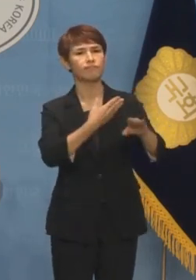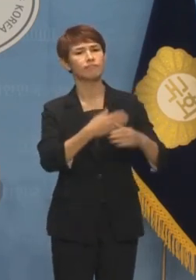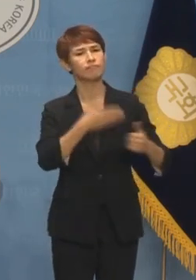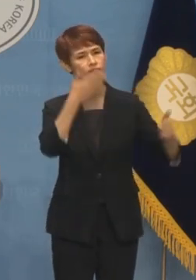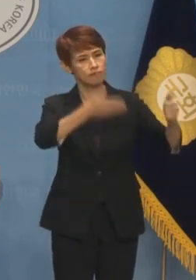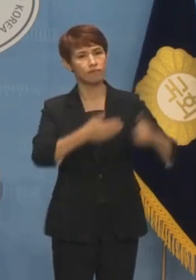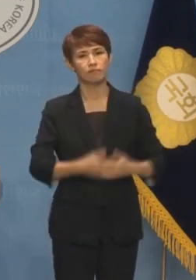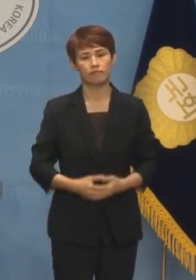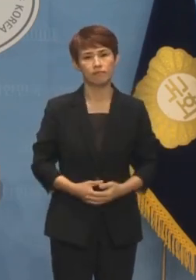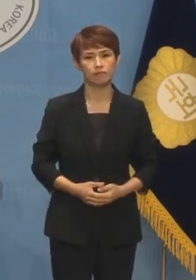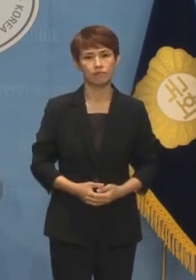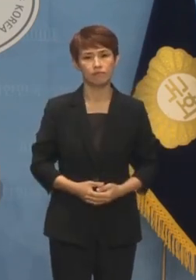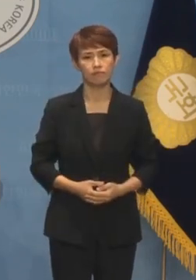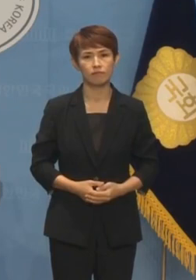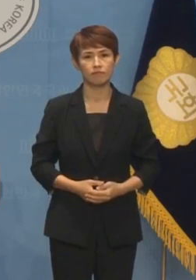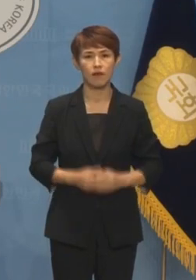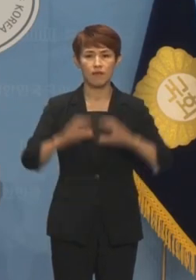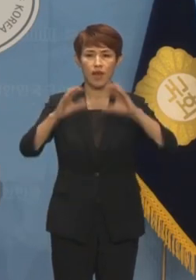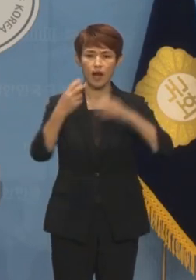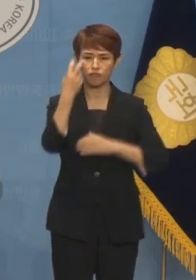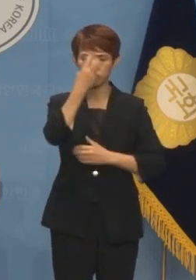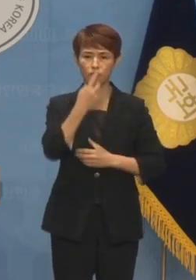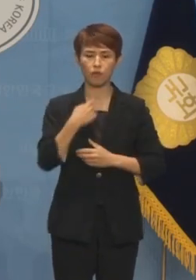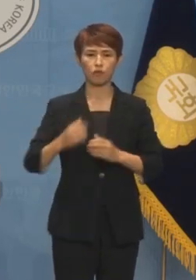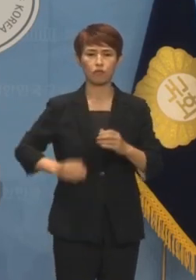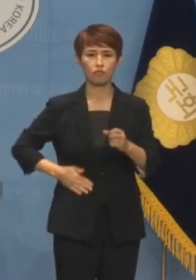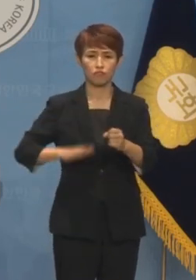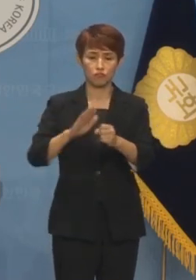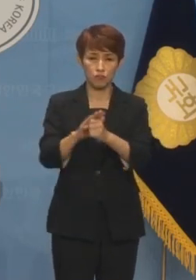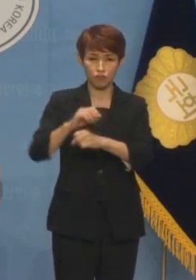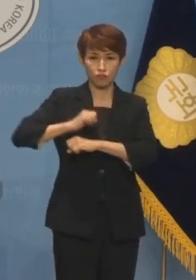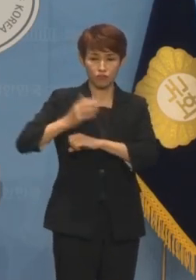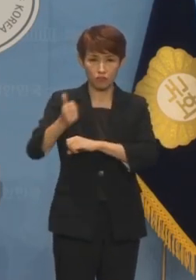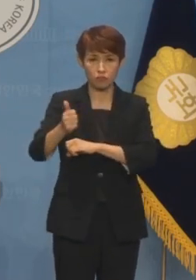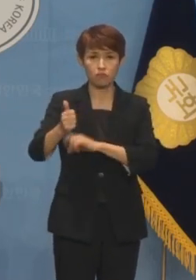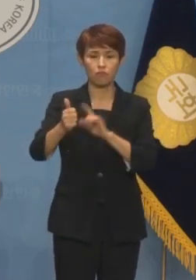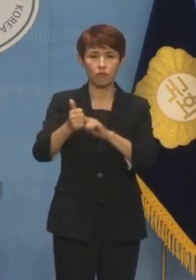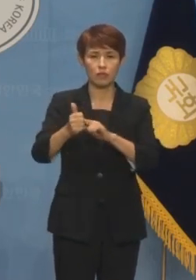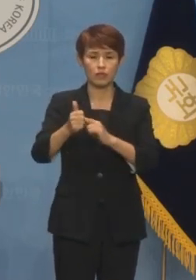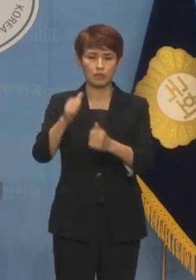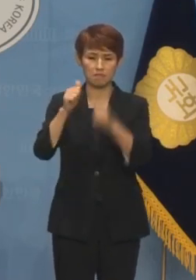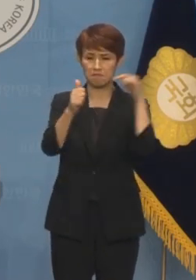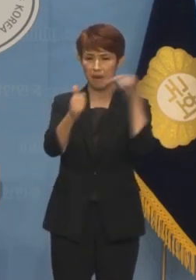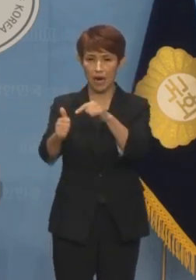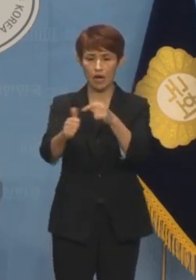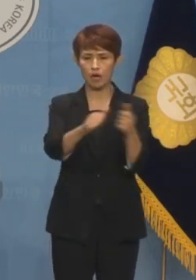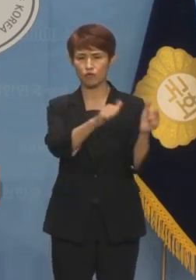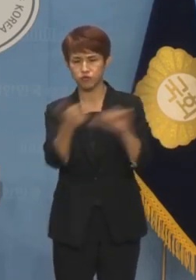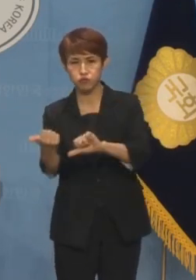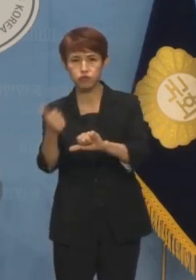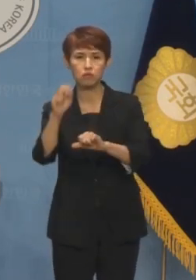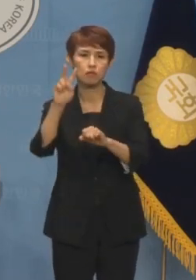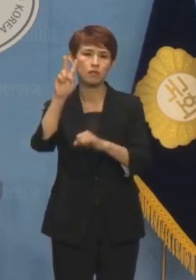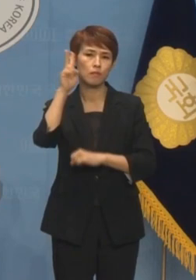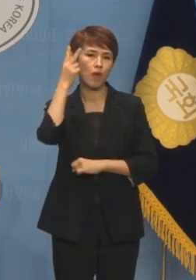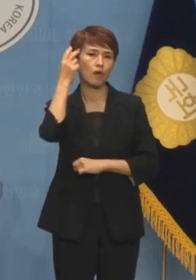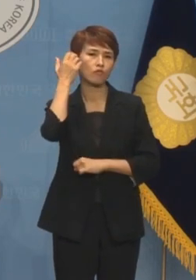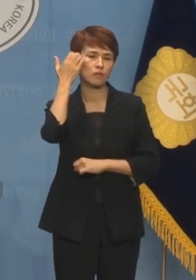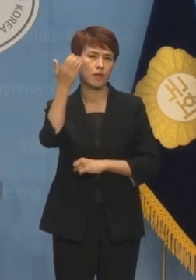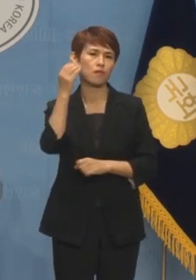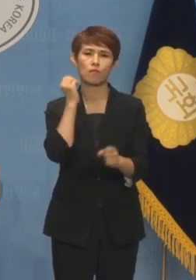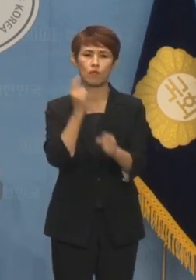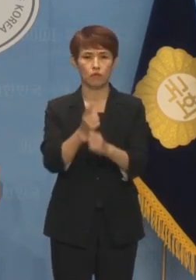시간입니다. 나라를 지키던 해병대원이 무도한 명령에 희생된 지 290여일이